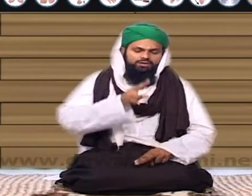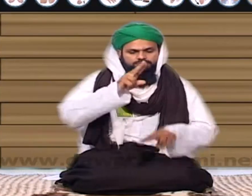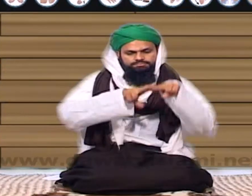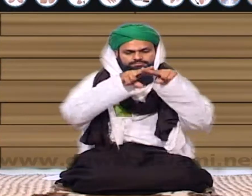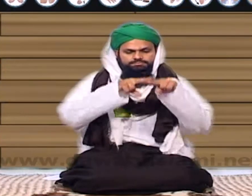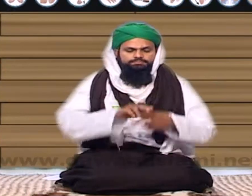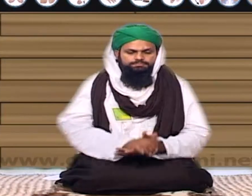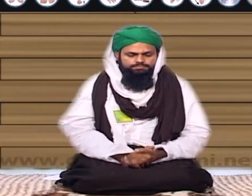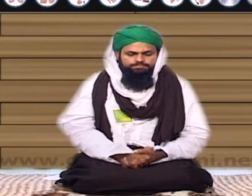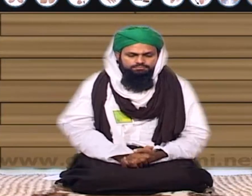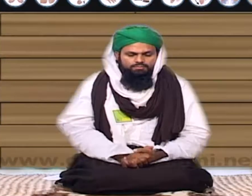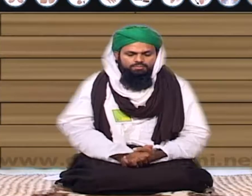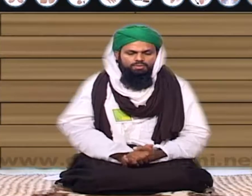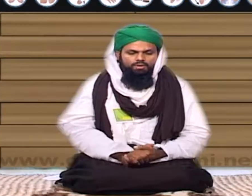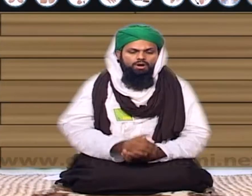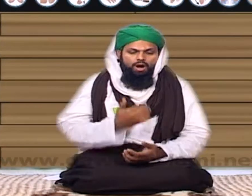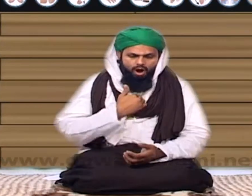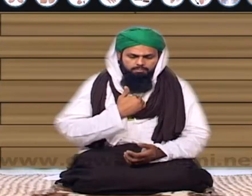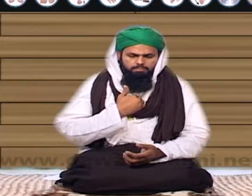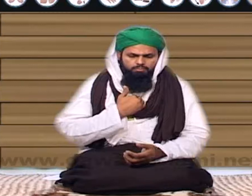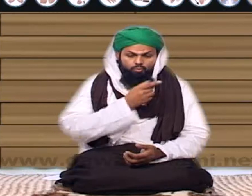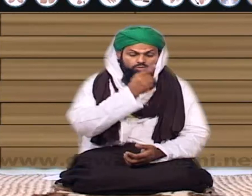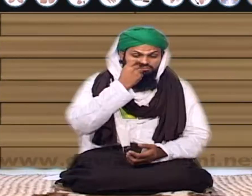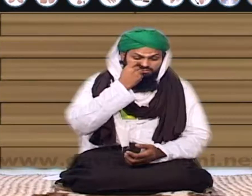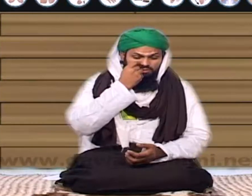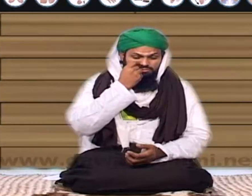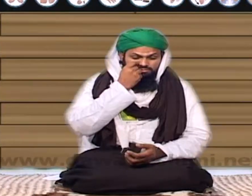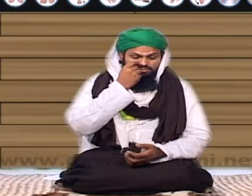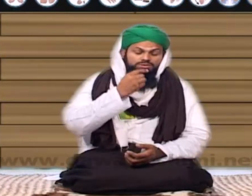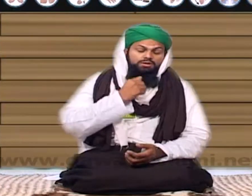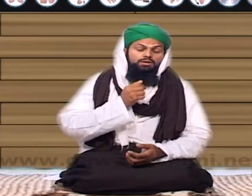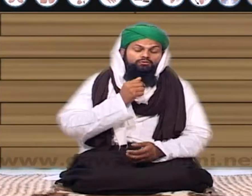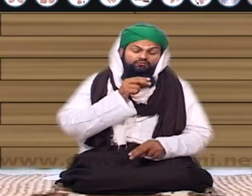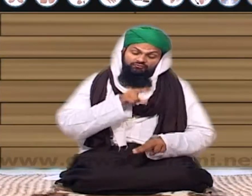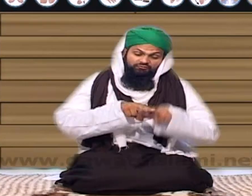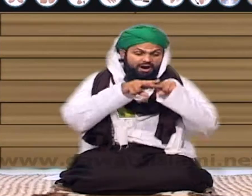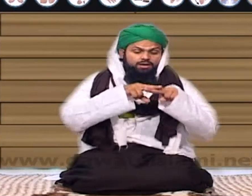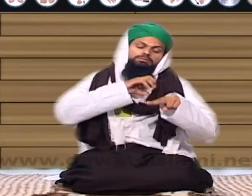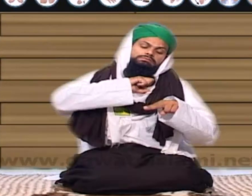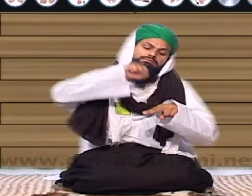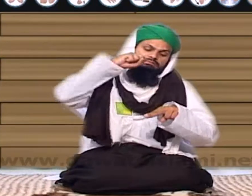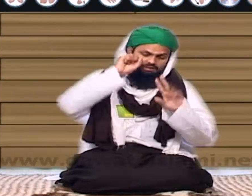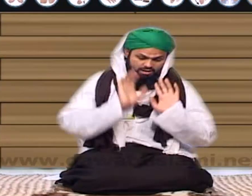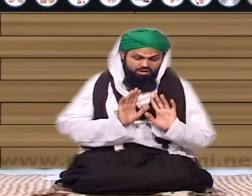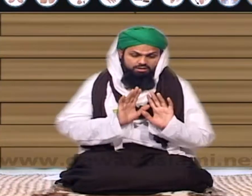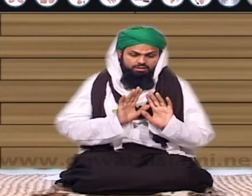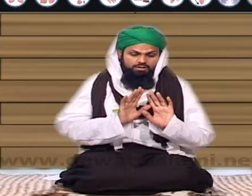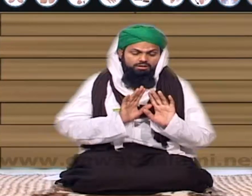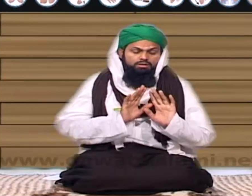گی، تو کیا وہ شخص جس کی گرفتاری کا وارنٹ نکل چکا، سزائے موت اس کو اس کی غیر حاضری